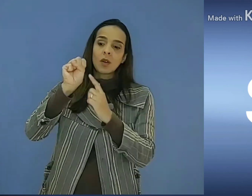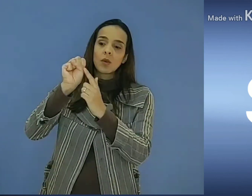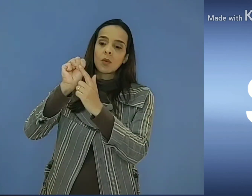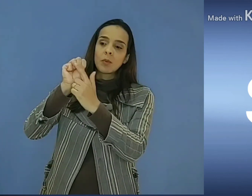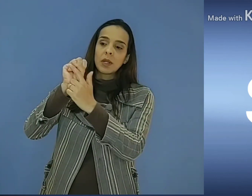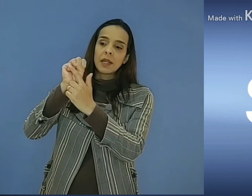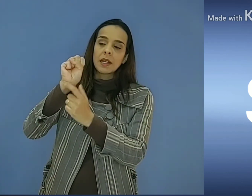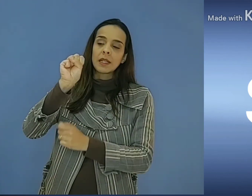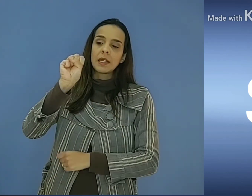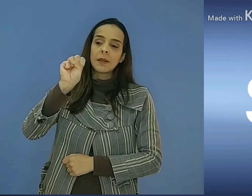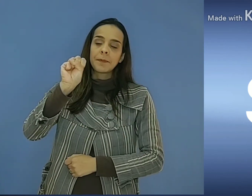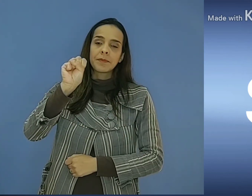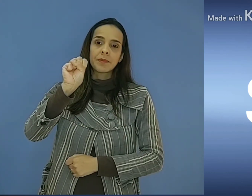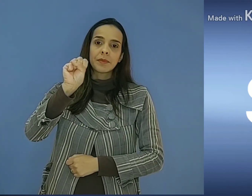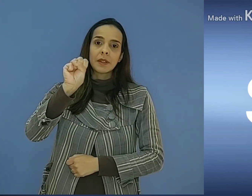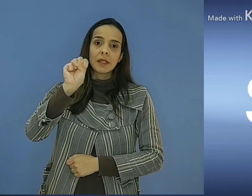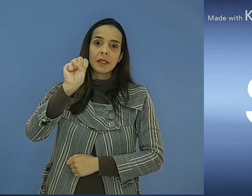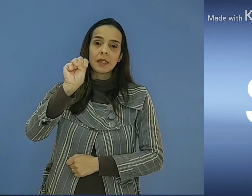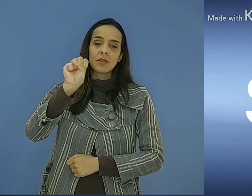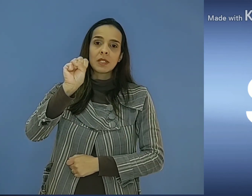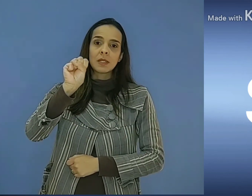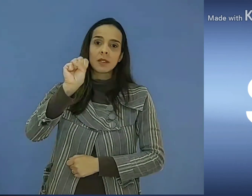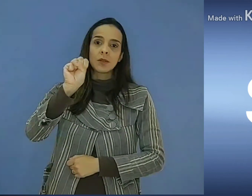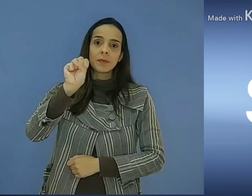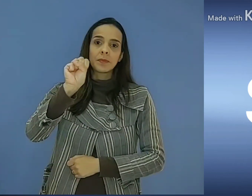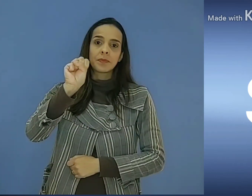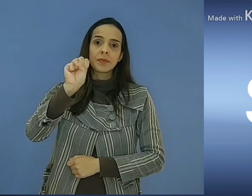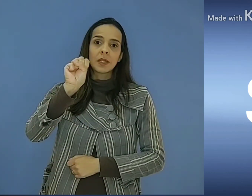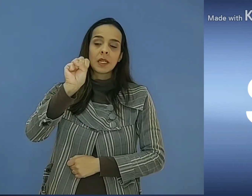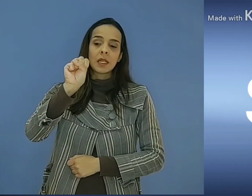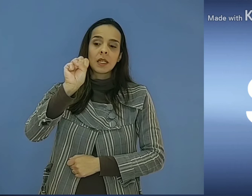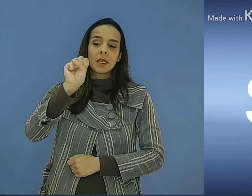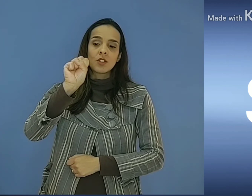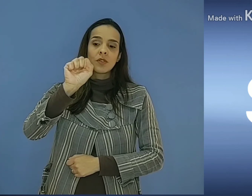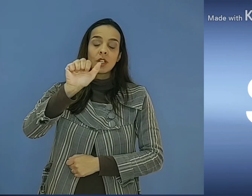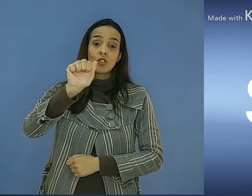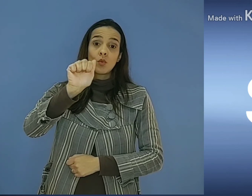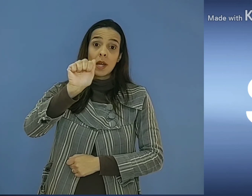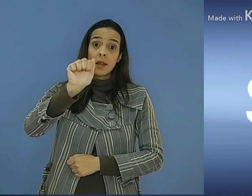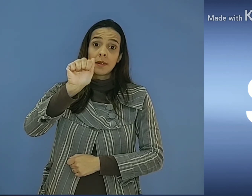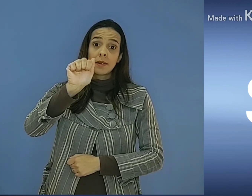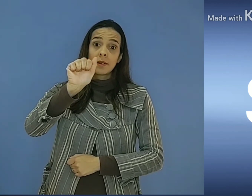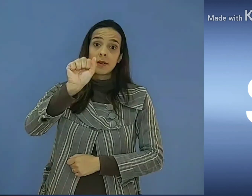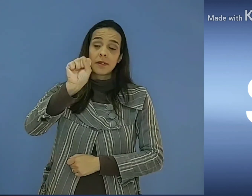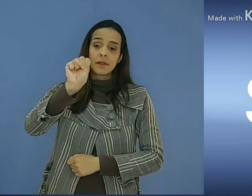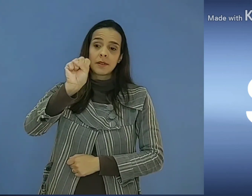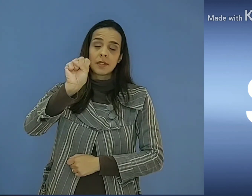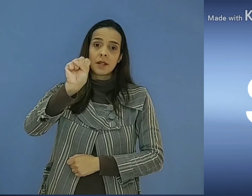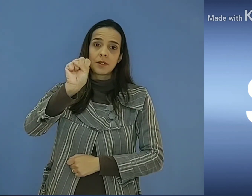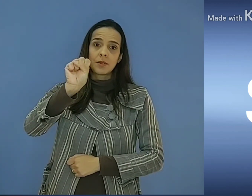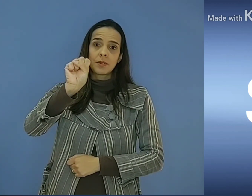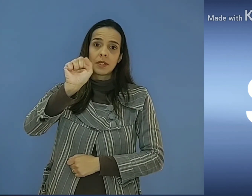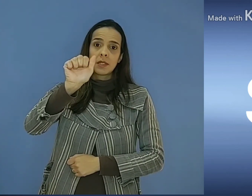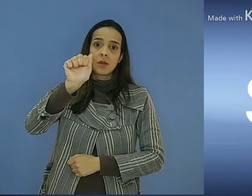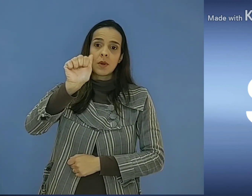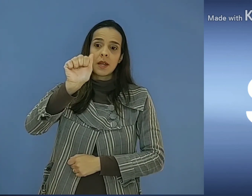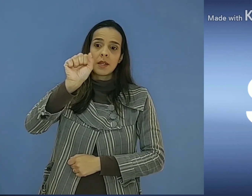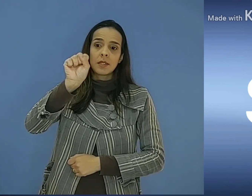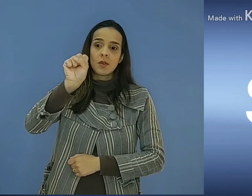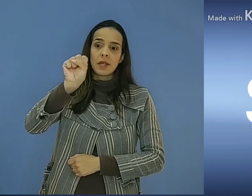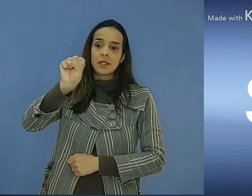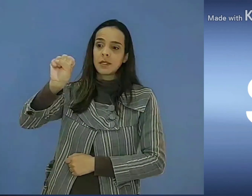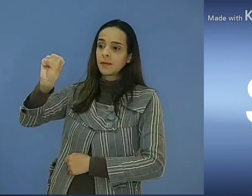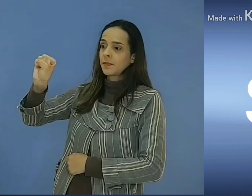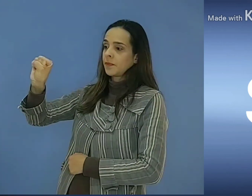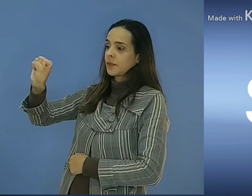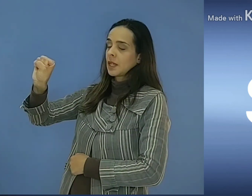fechada, com o polegar aqui, atravessando. diferente do A, certo? Esse é o A,